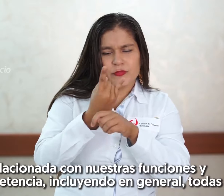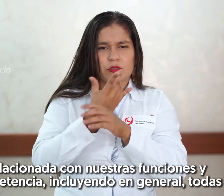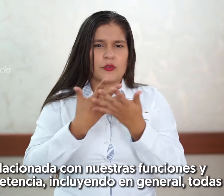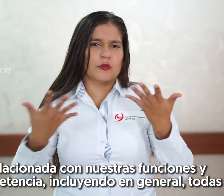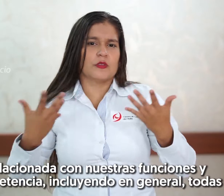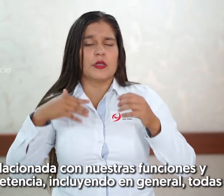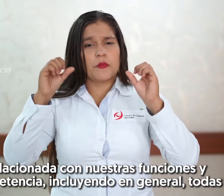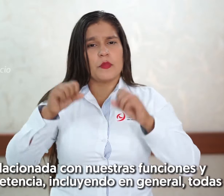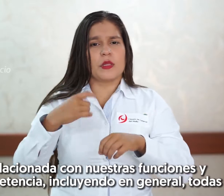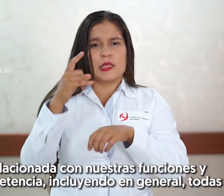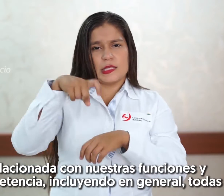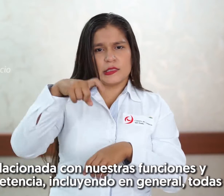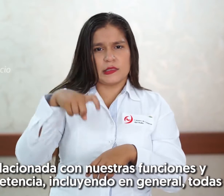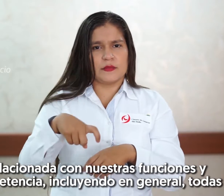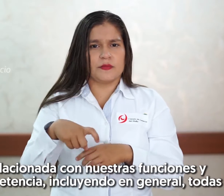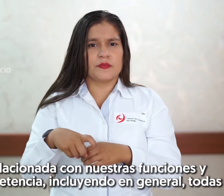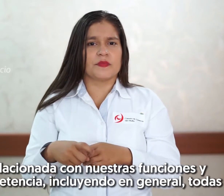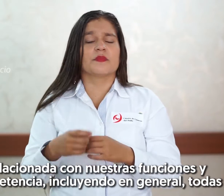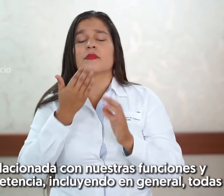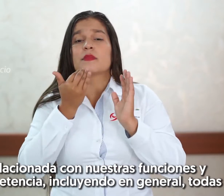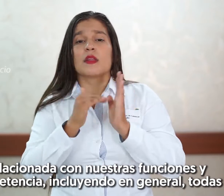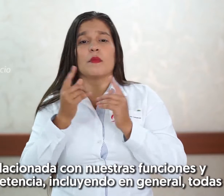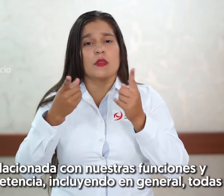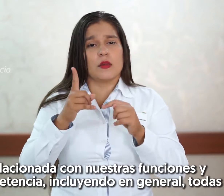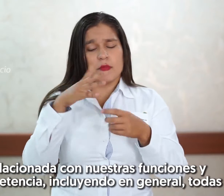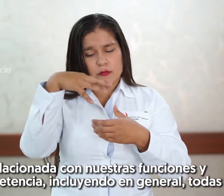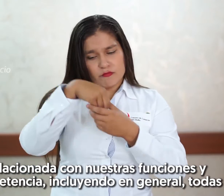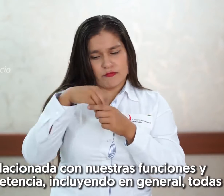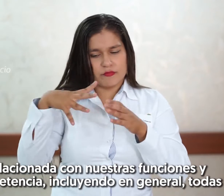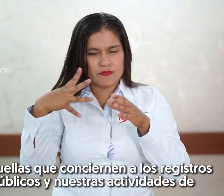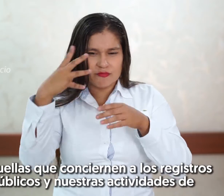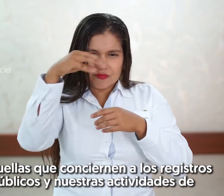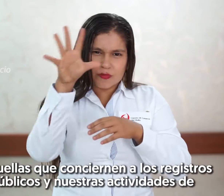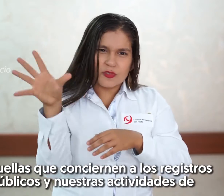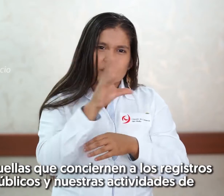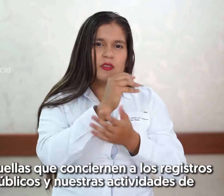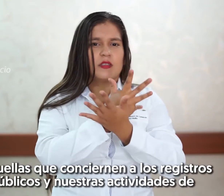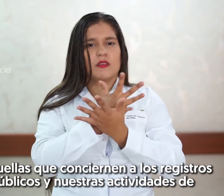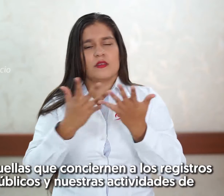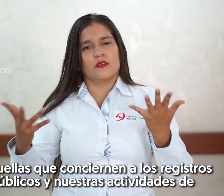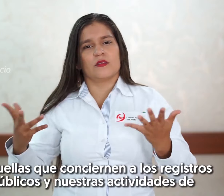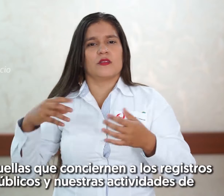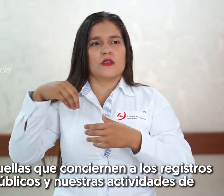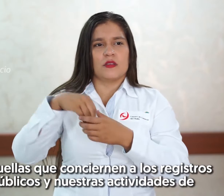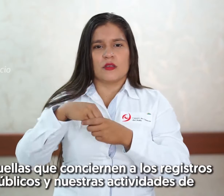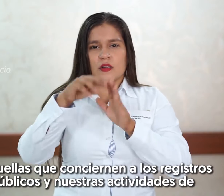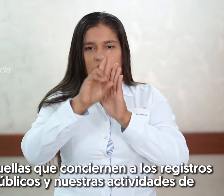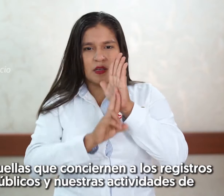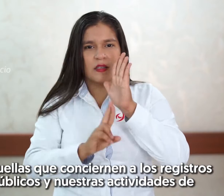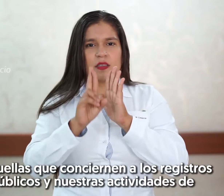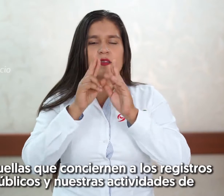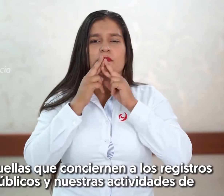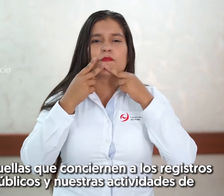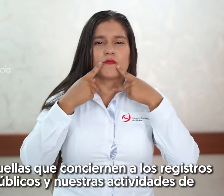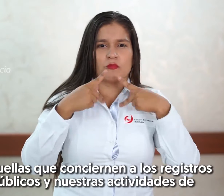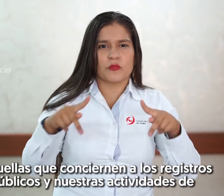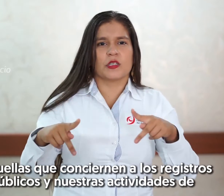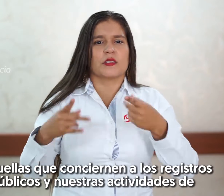nuestras funciones y competencias, incluyendo en general todas aquellas que conciernen a los registros públicos y a nuestras